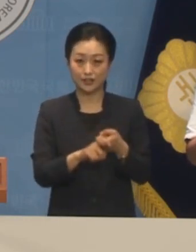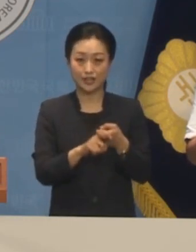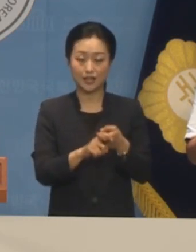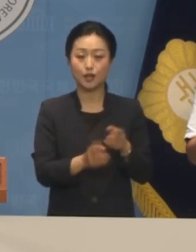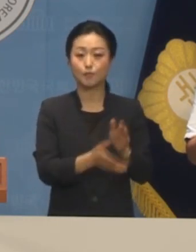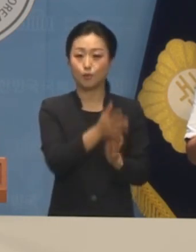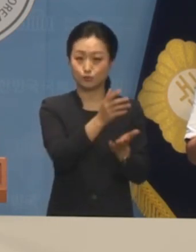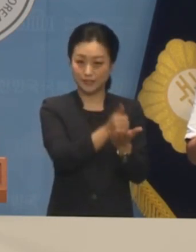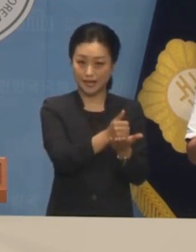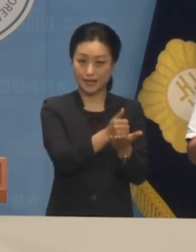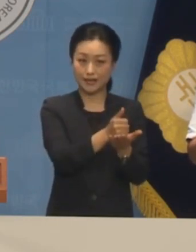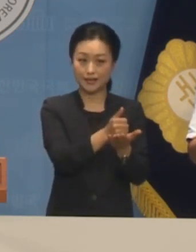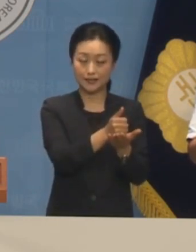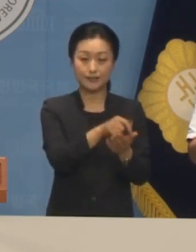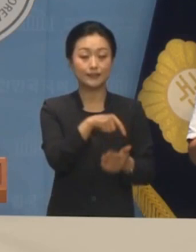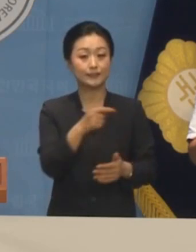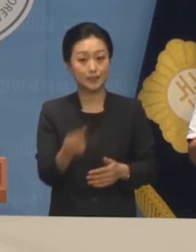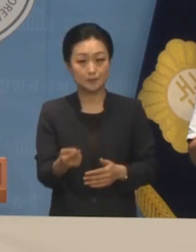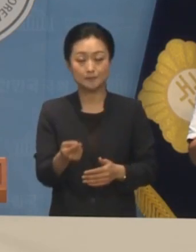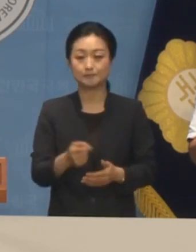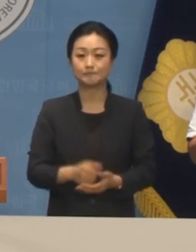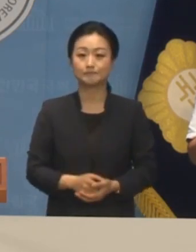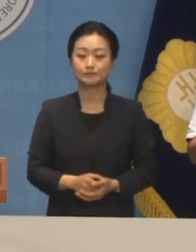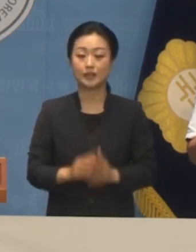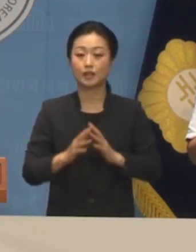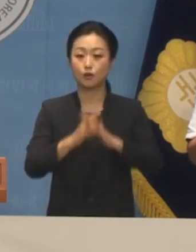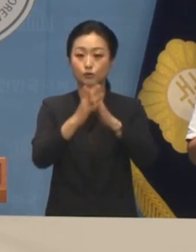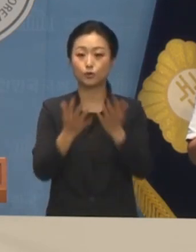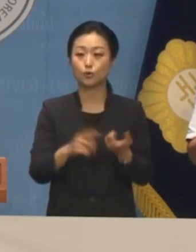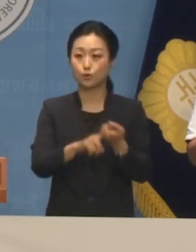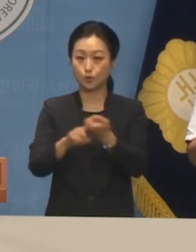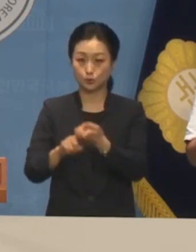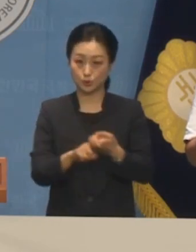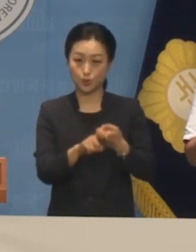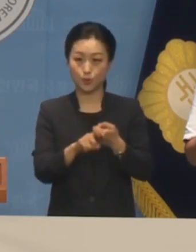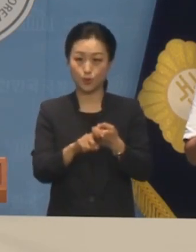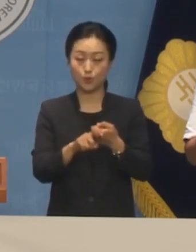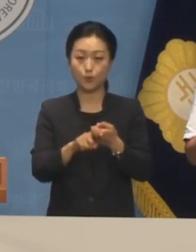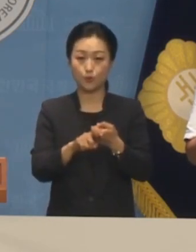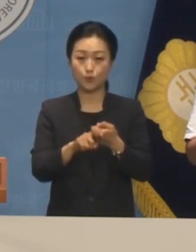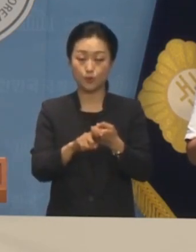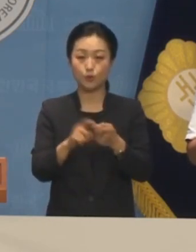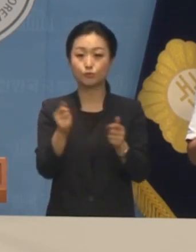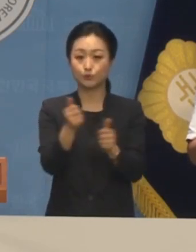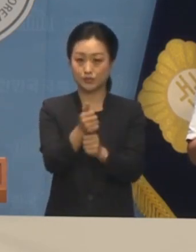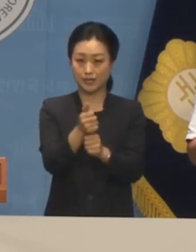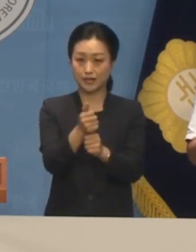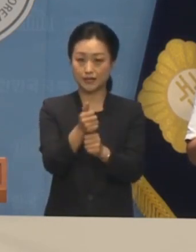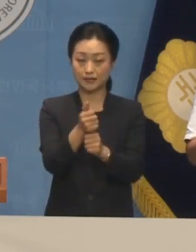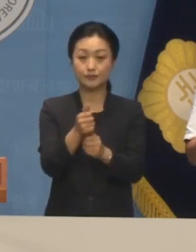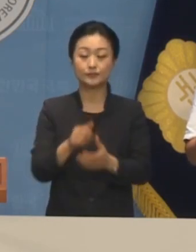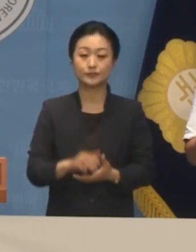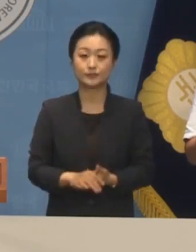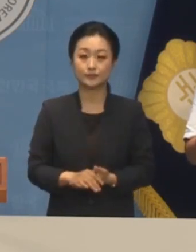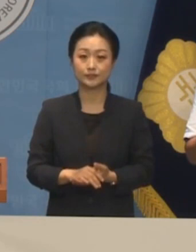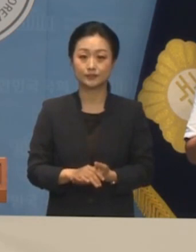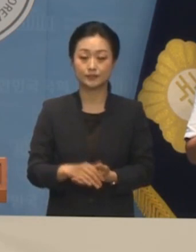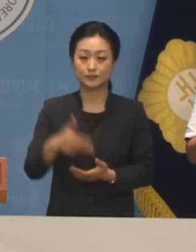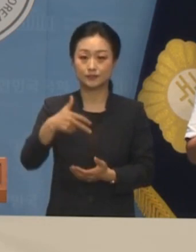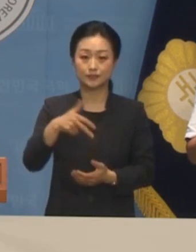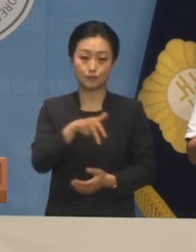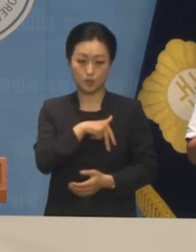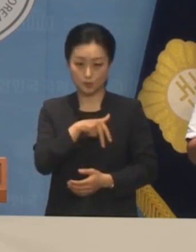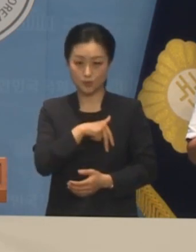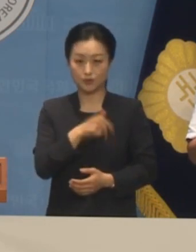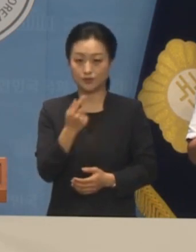본부장 그리고 그다음으로는 건설로 업 부위원장 그리고 전종덕 의원 윤종호 의원